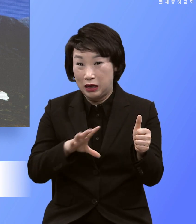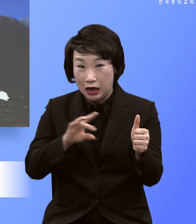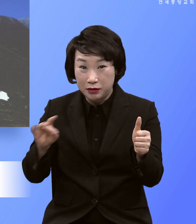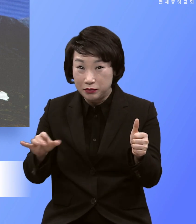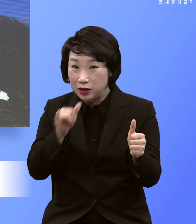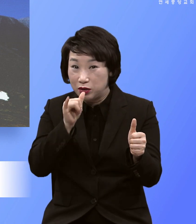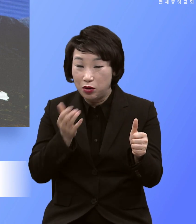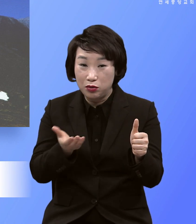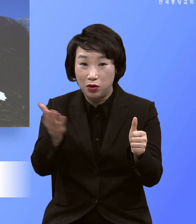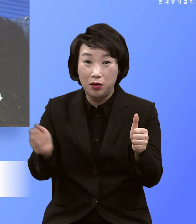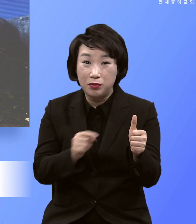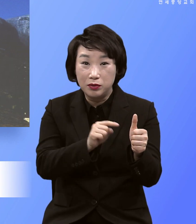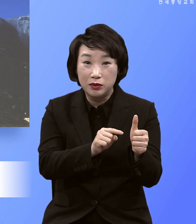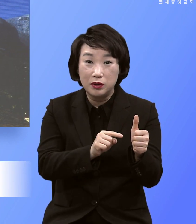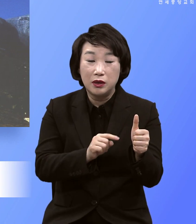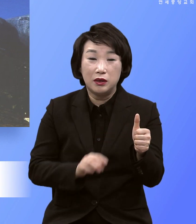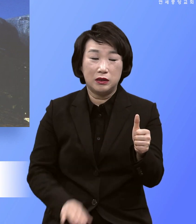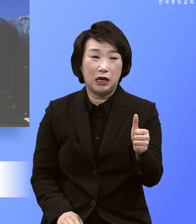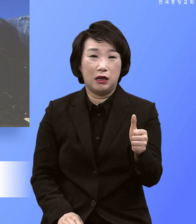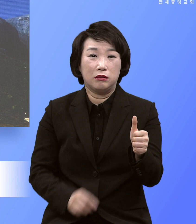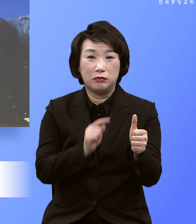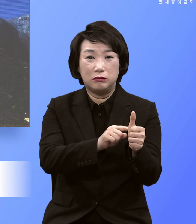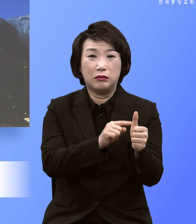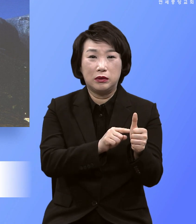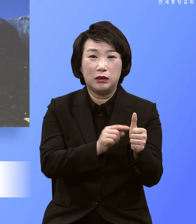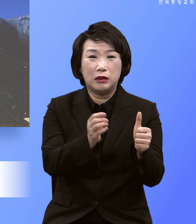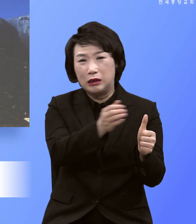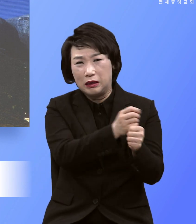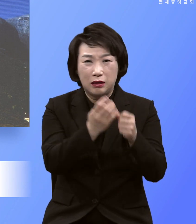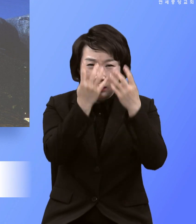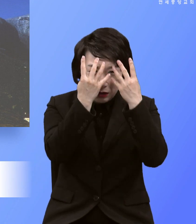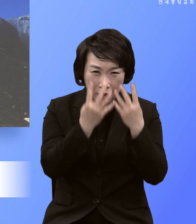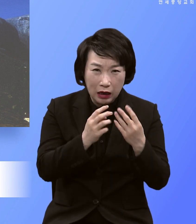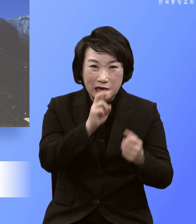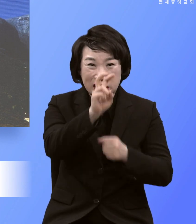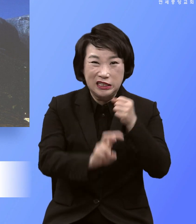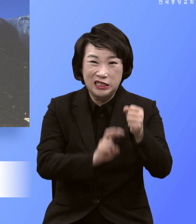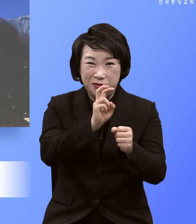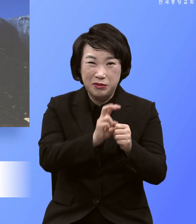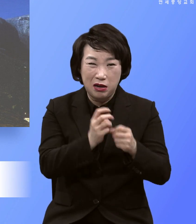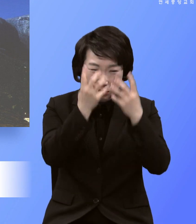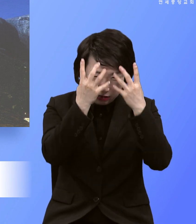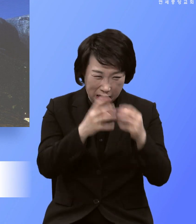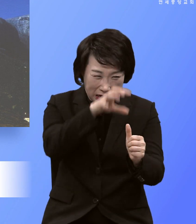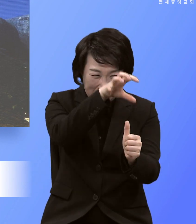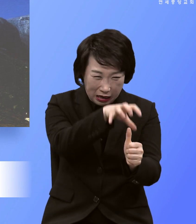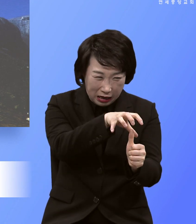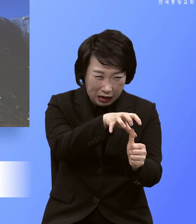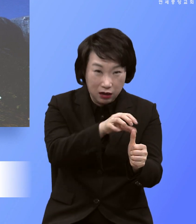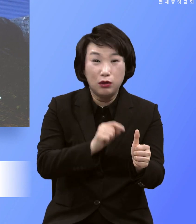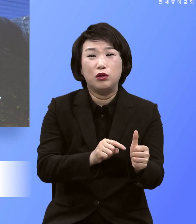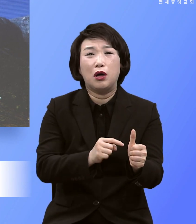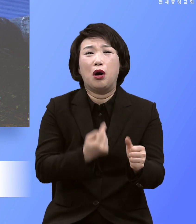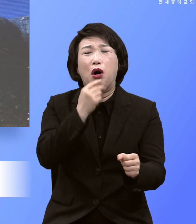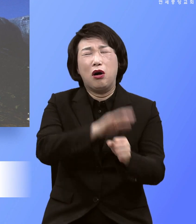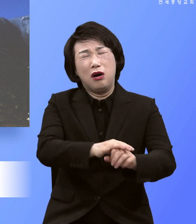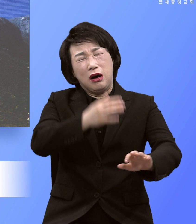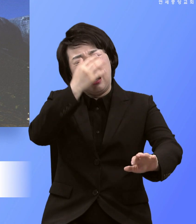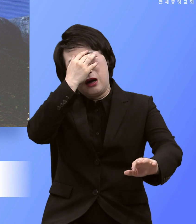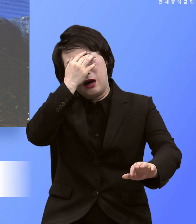예, 그래서 감옥에서 20년을 살았어요. 억울하고